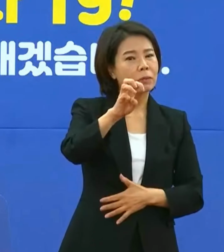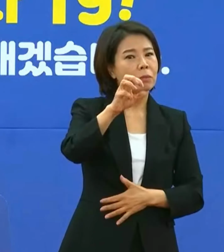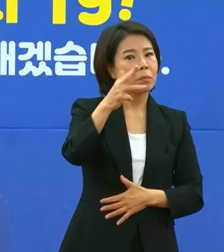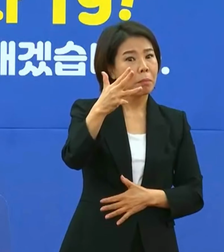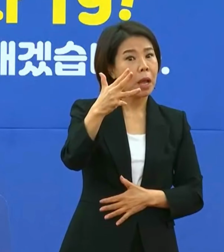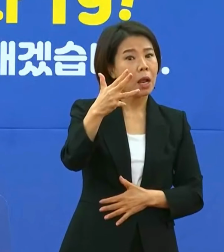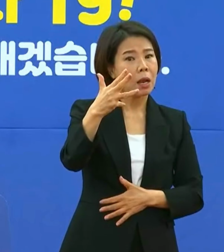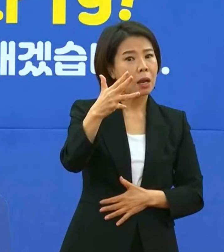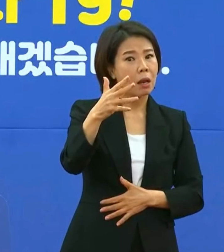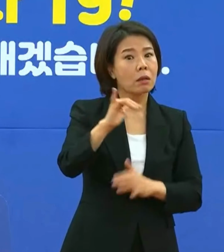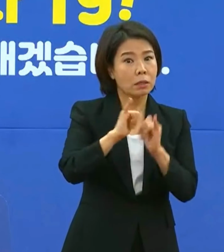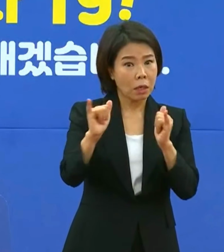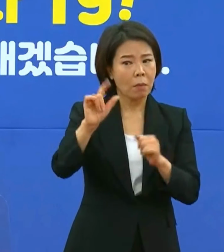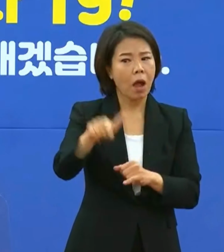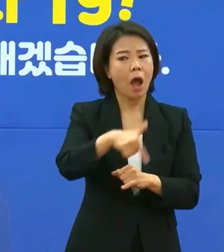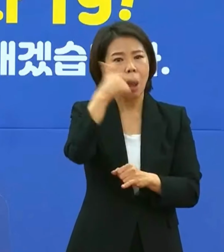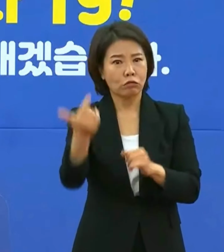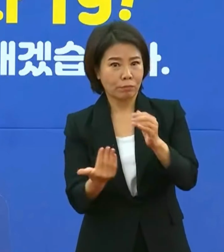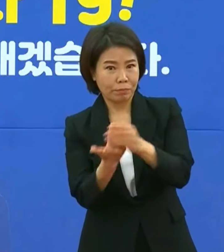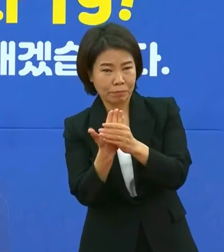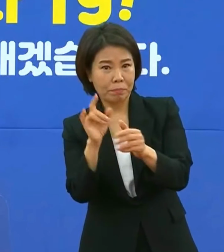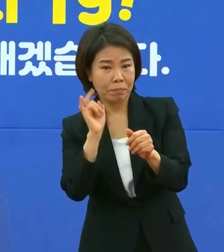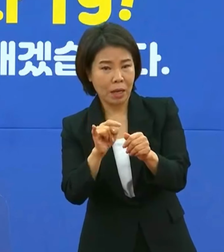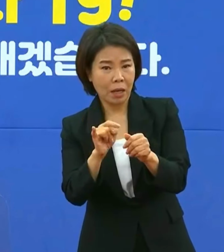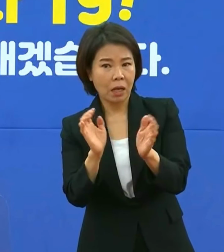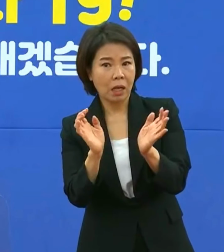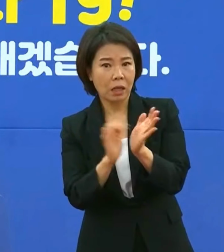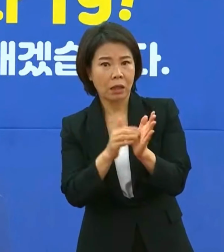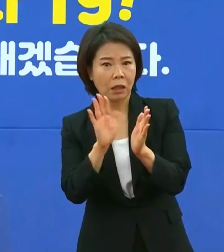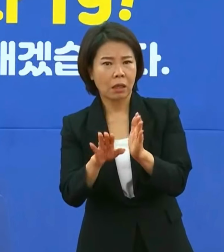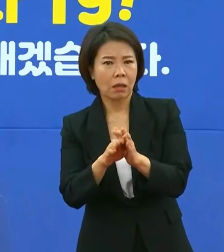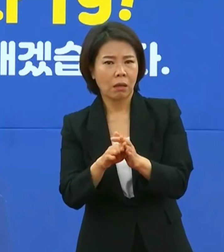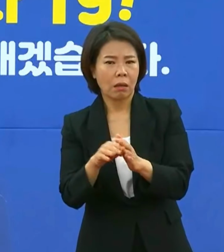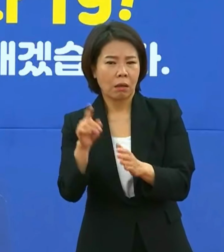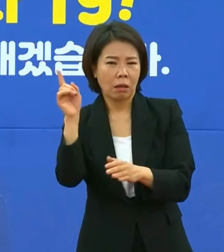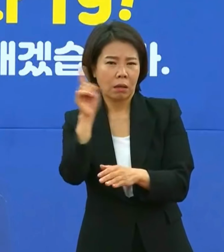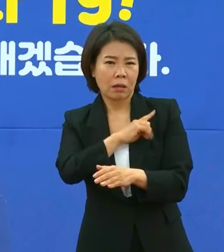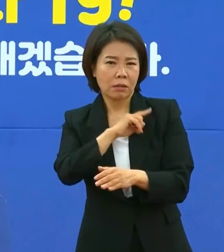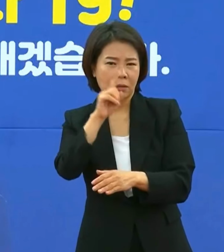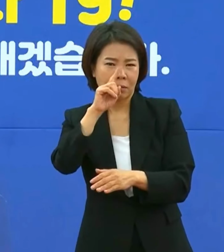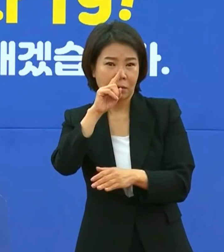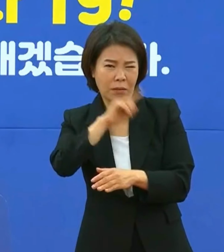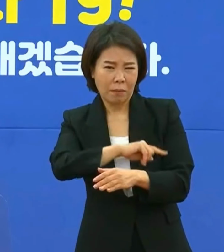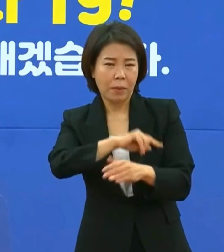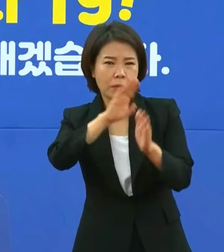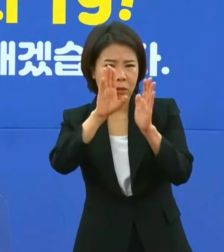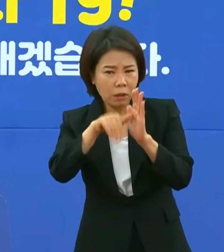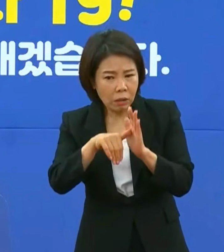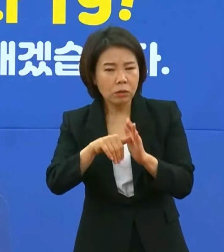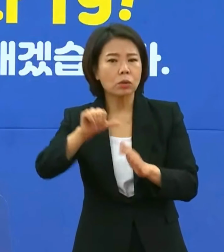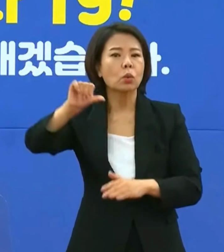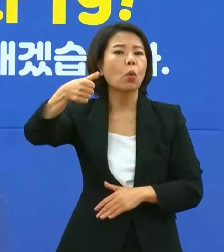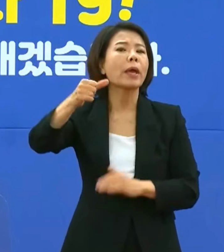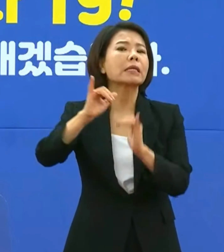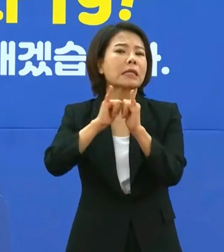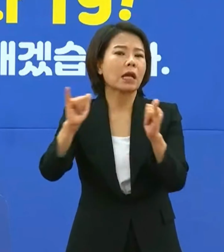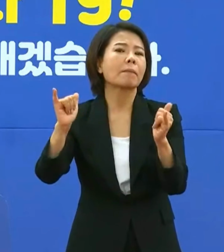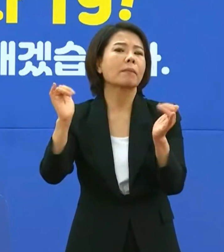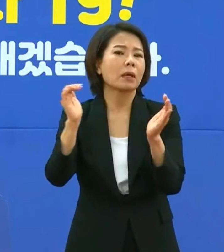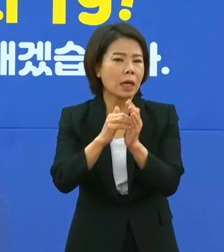얘기를 발생하고 있는데 지금 우리가 최악의 경우 500 명 까지 발생할 수